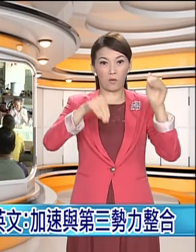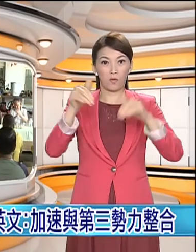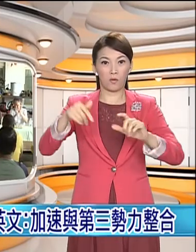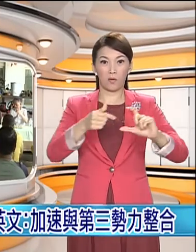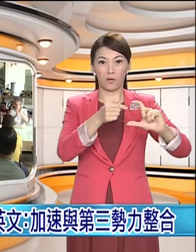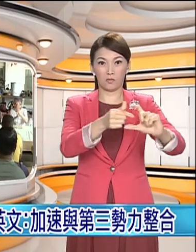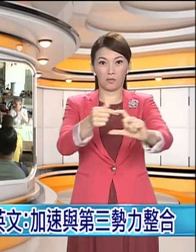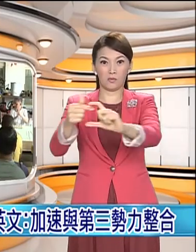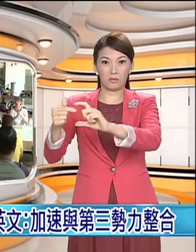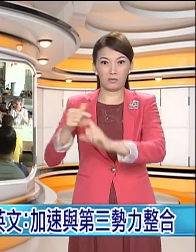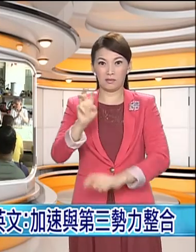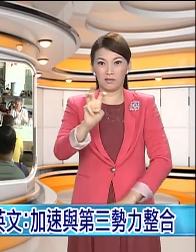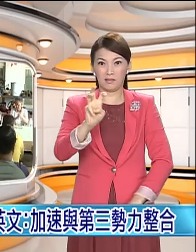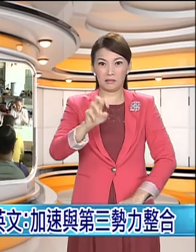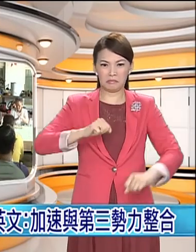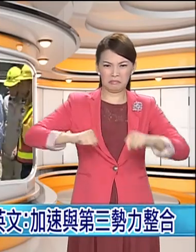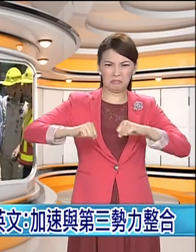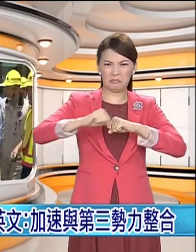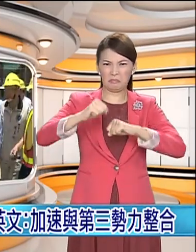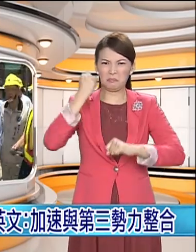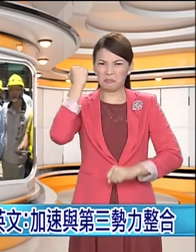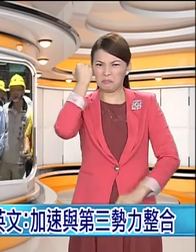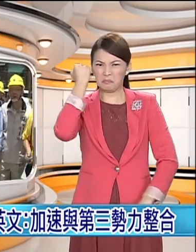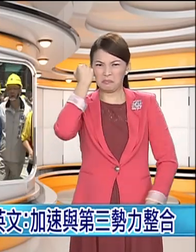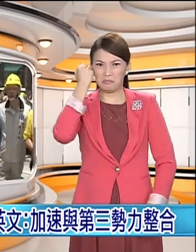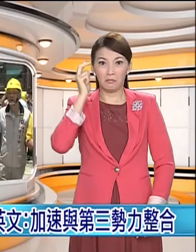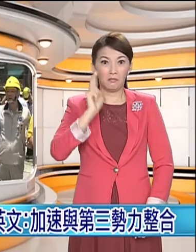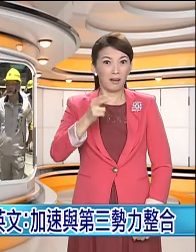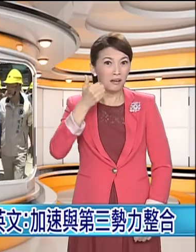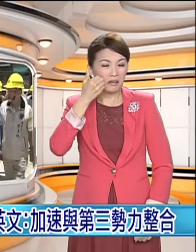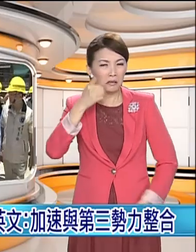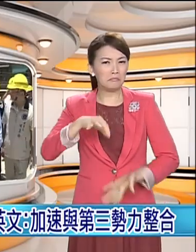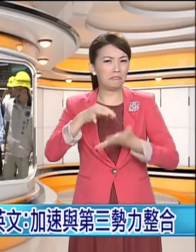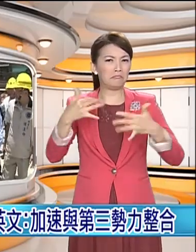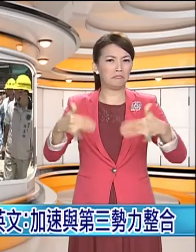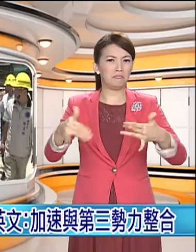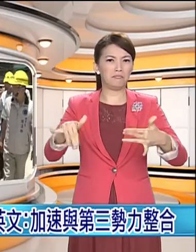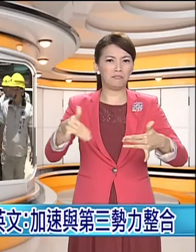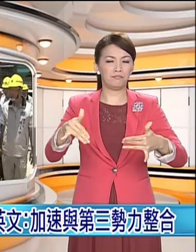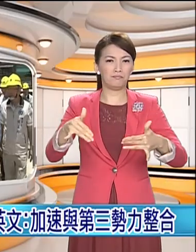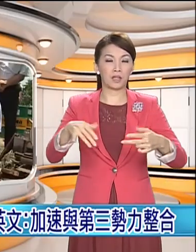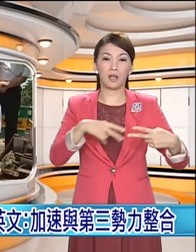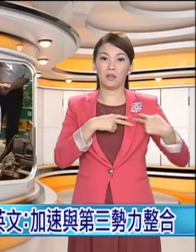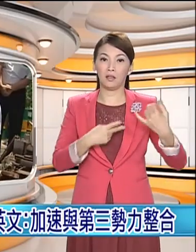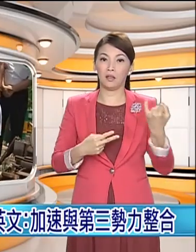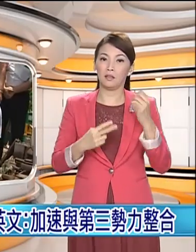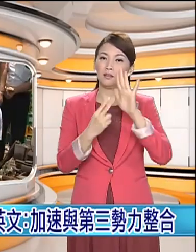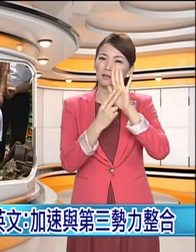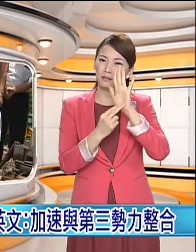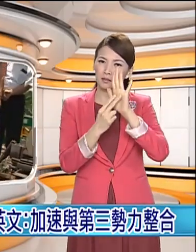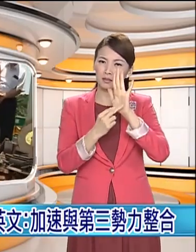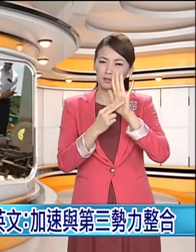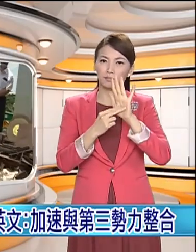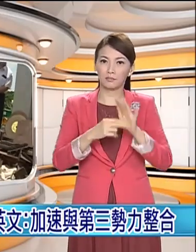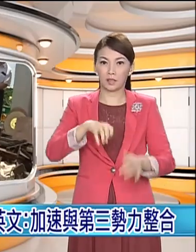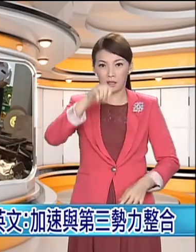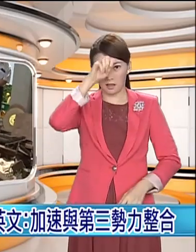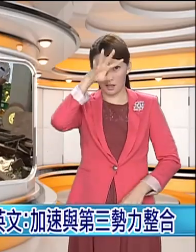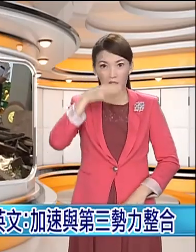有30个艰困的选区还没有提名，蔡英文他表示要加速与